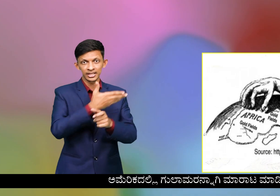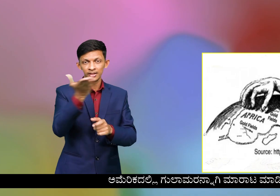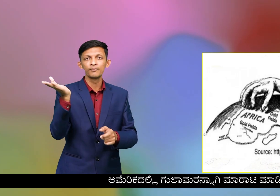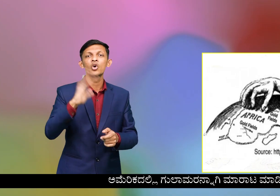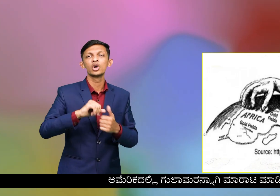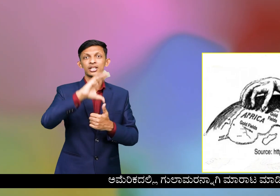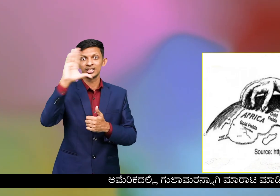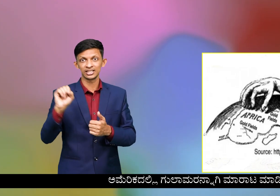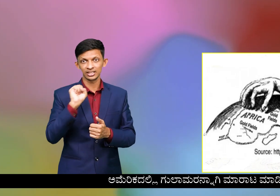ಮಾರಾಟ ಮಾಡಿದರು.